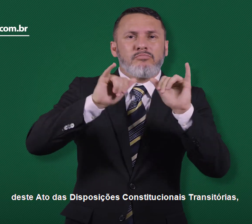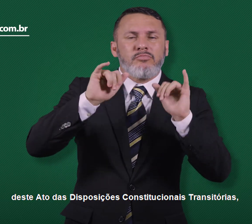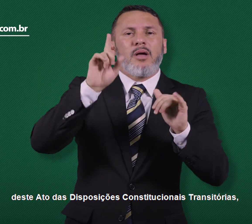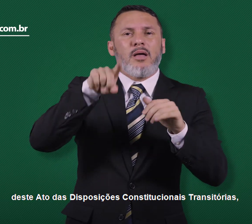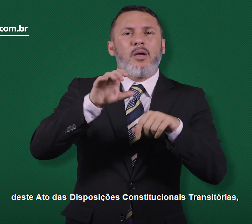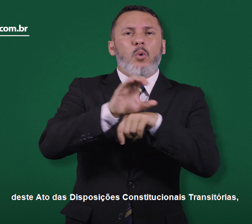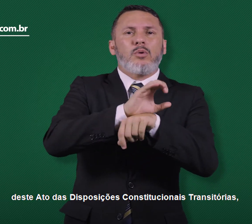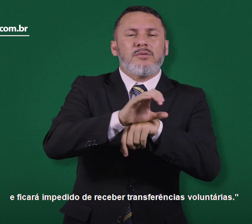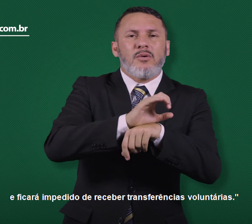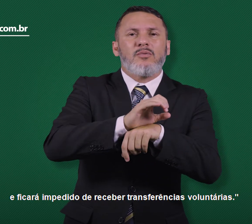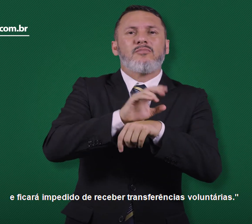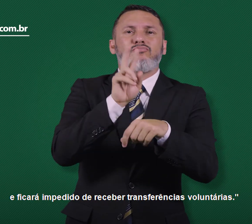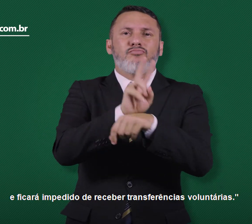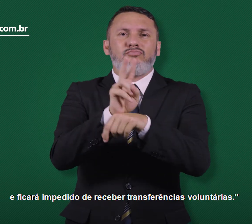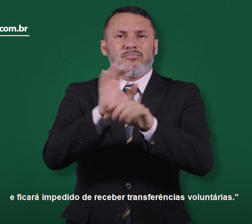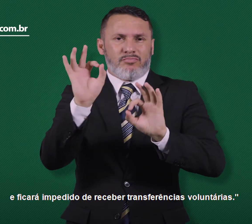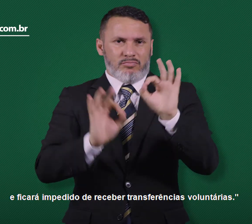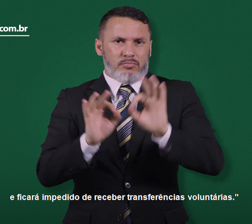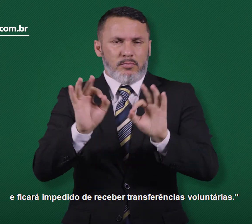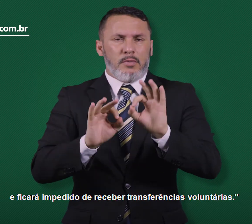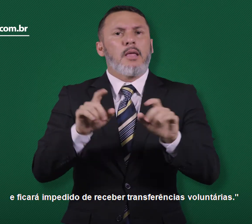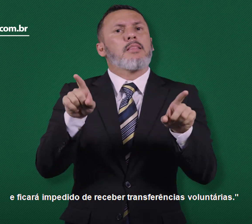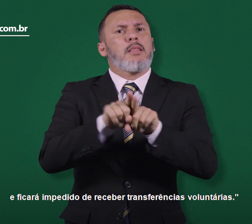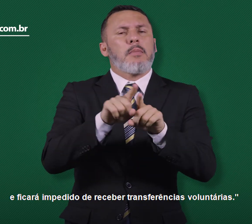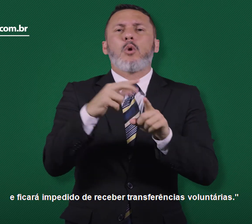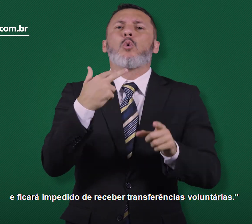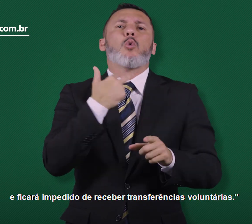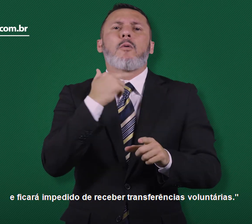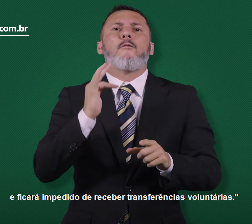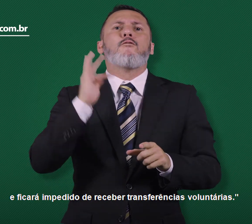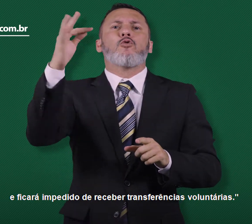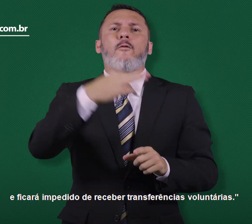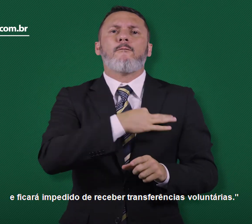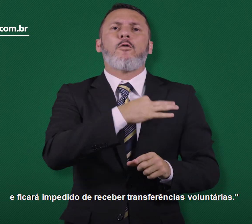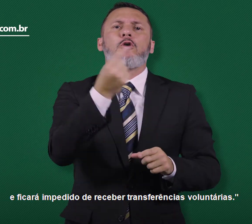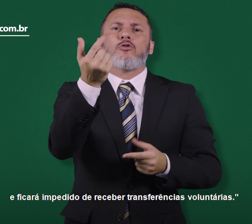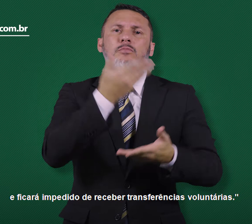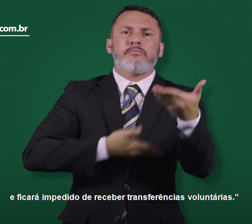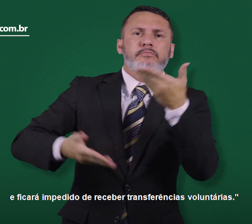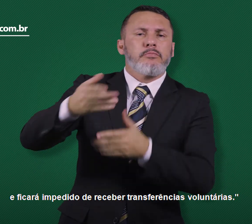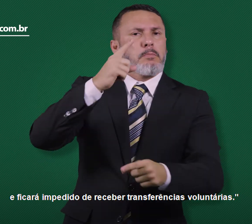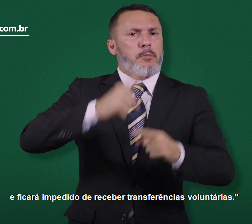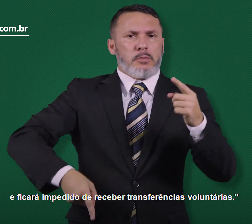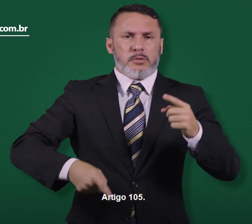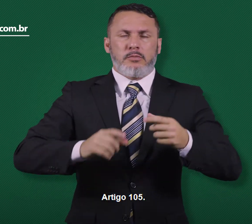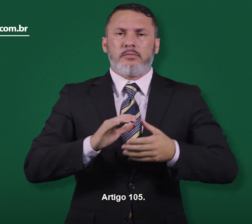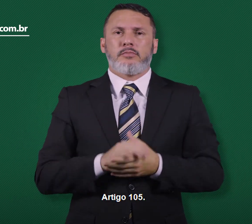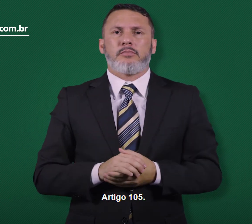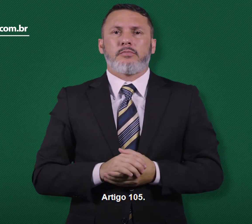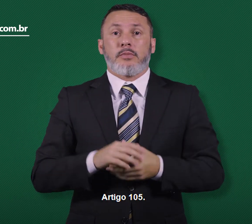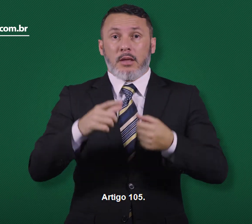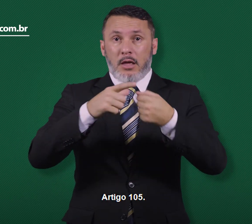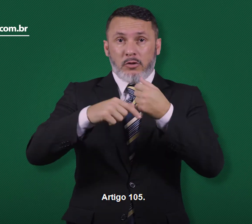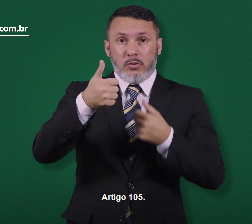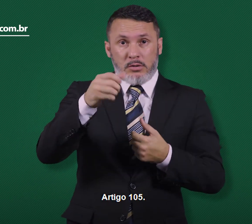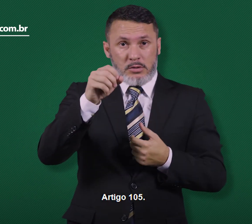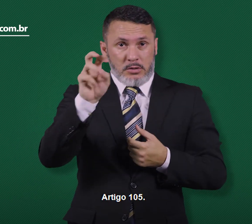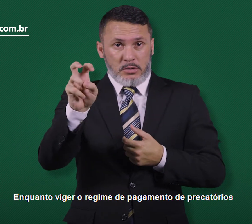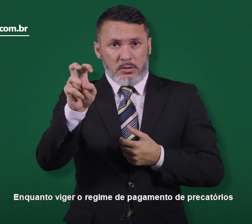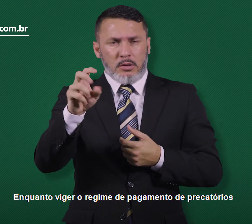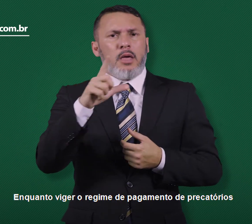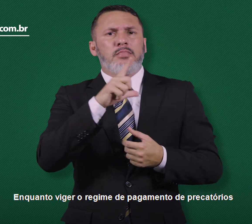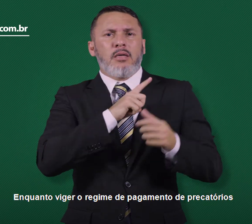constitucionais transitórias e ficará impedido de receber transferências voluntárias. Artigo